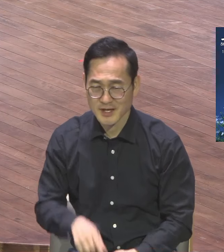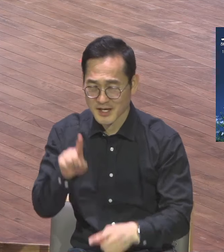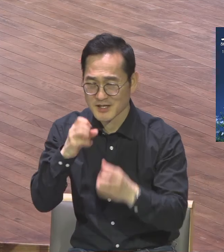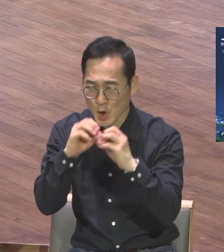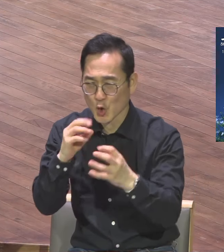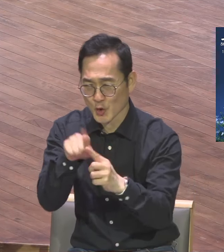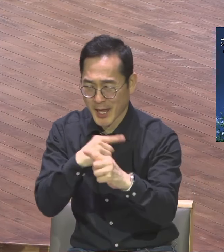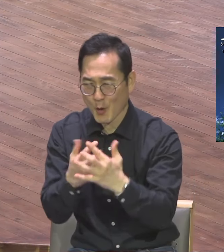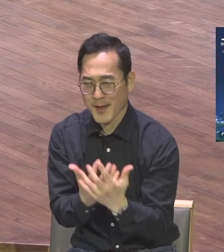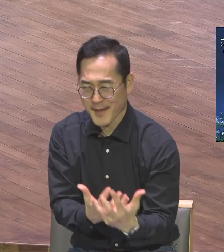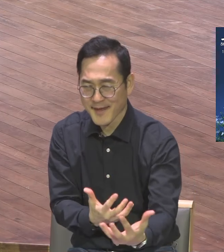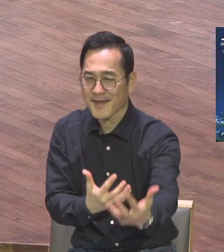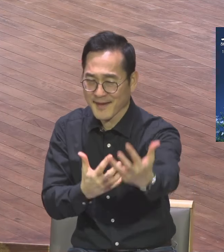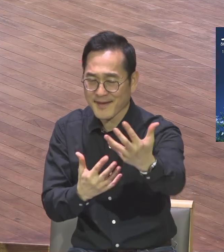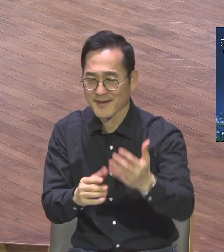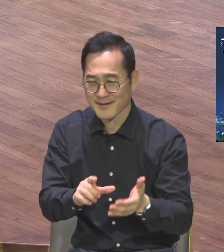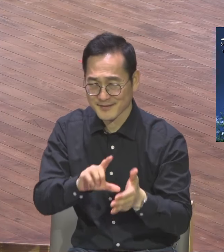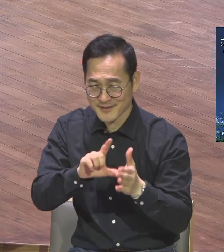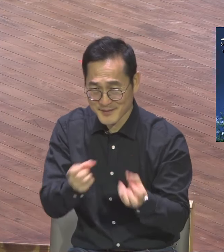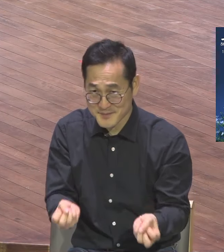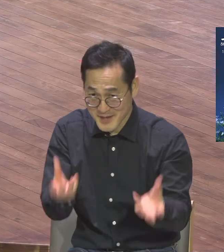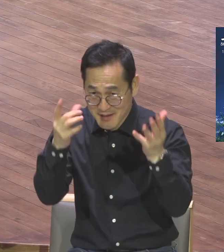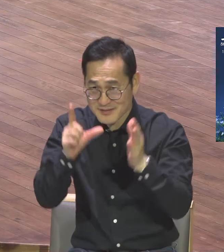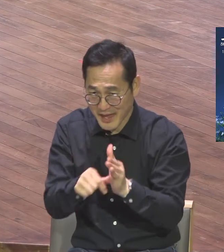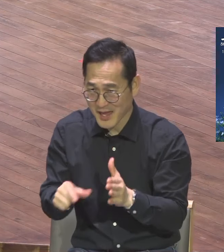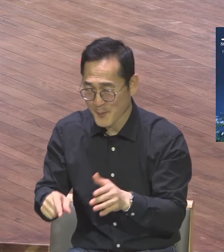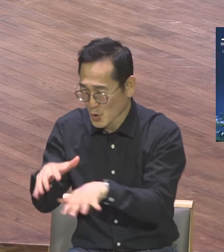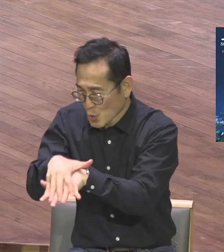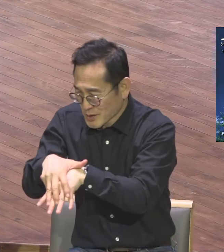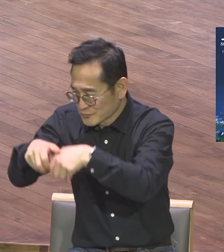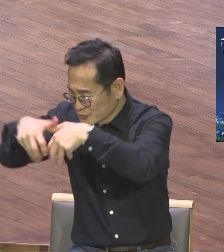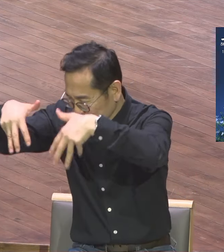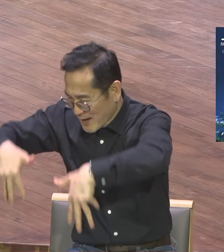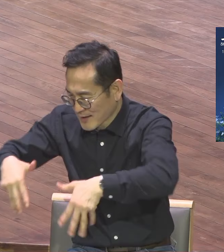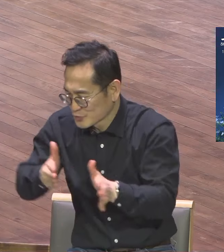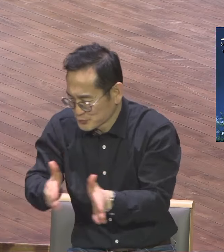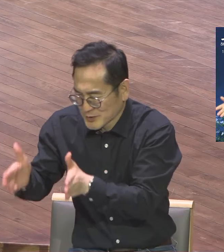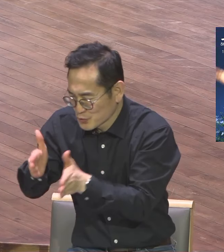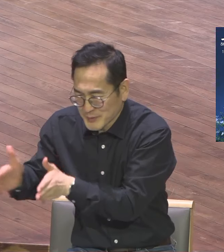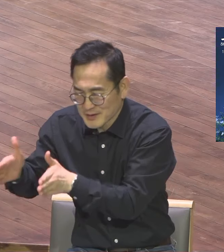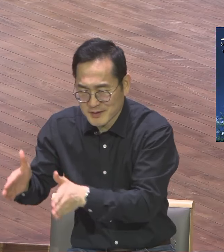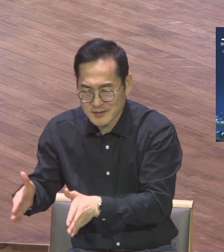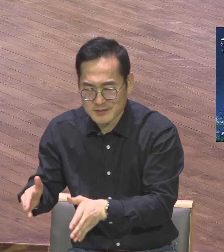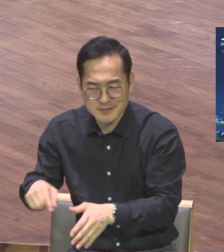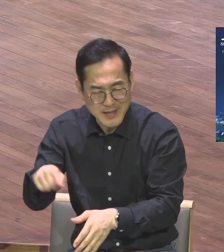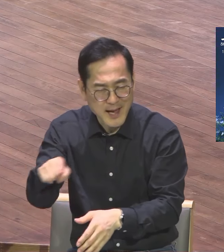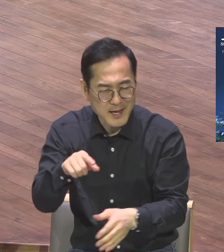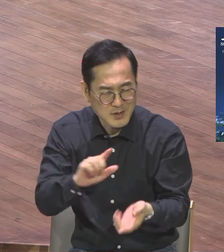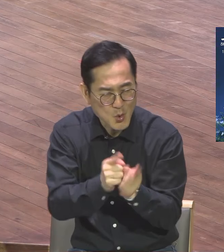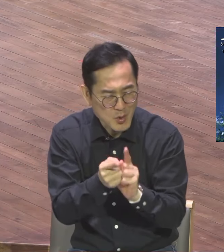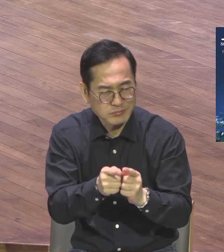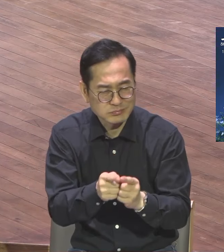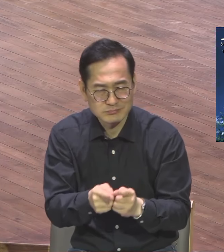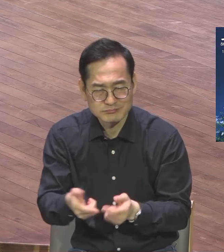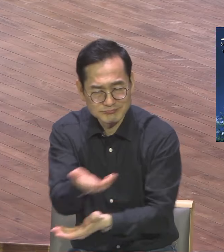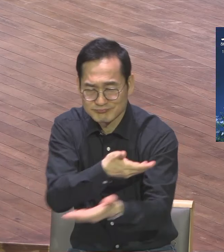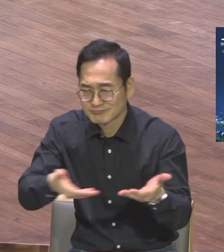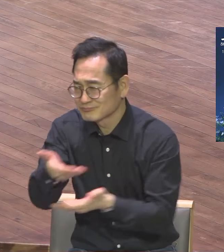뭐 성기위원장, 성기부위원장, 부위원장들이 전부 다 막 몇십만씩 내가지고 헌신해가지고 다 성사람